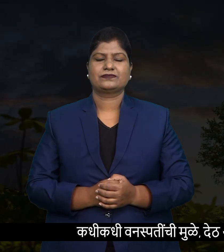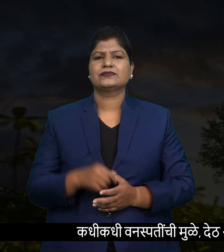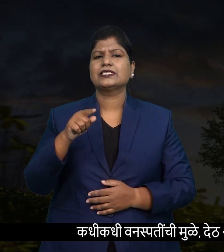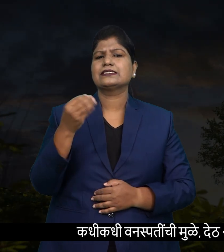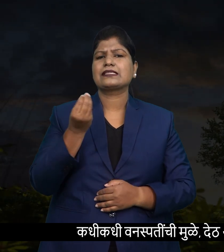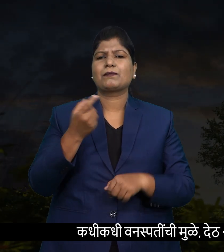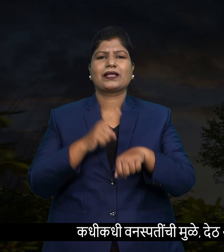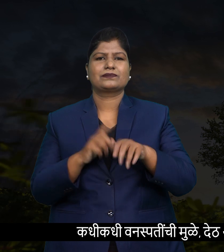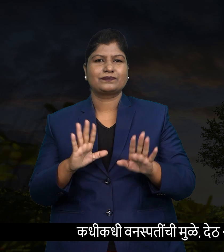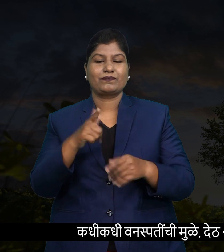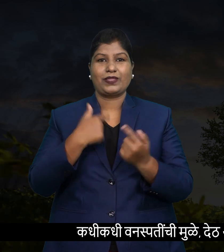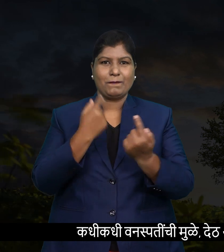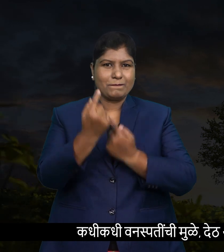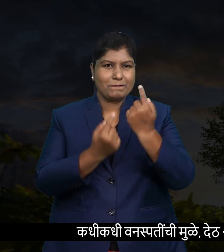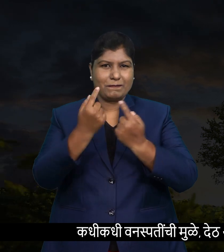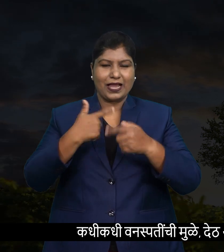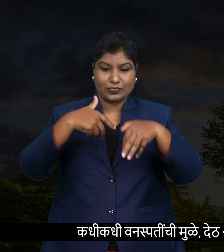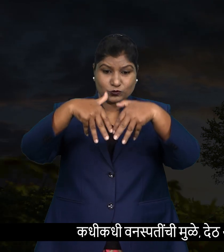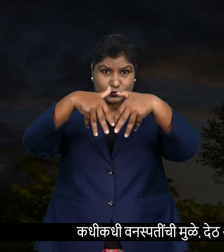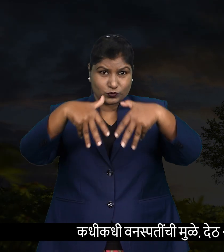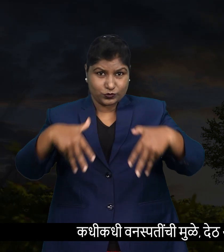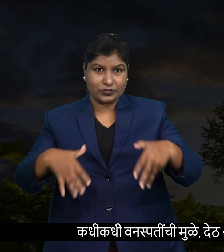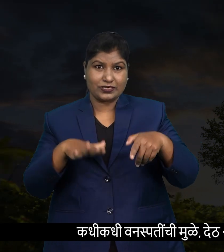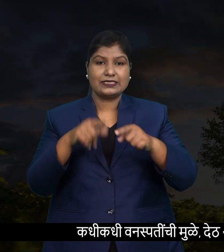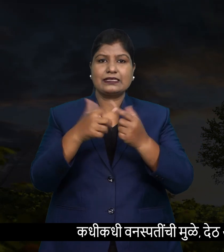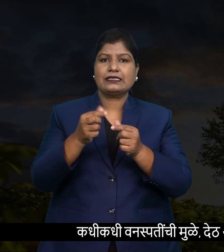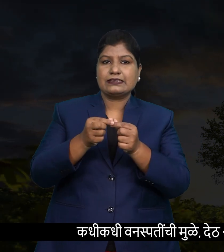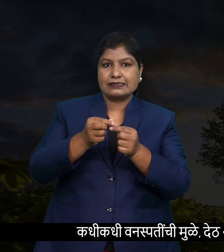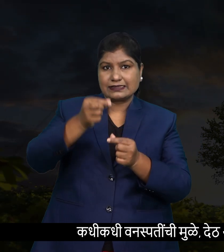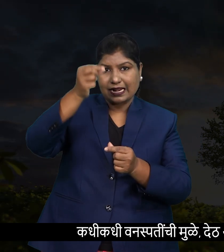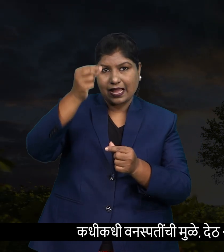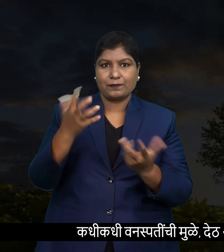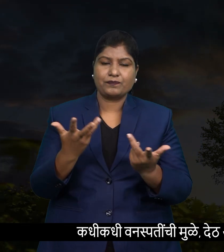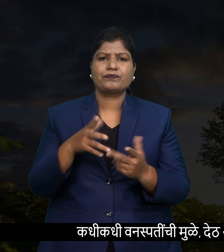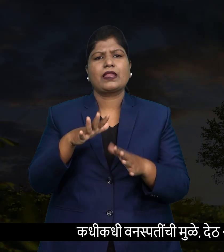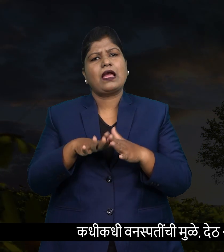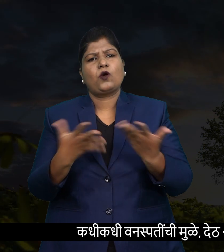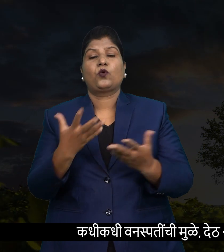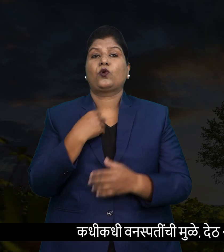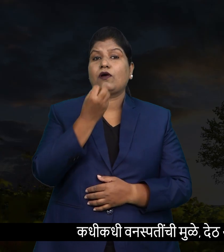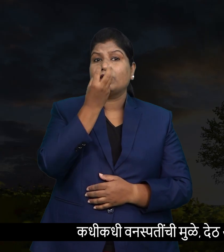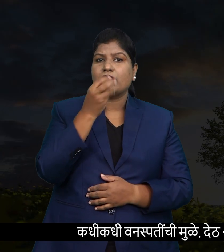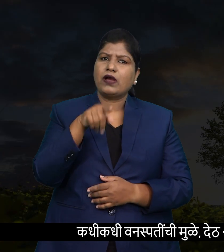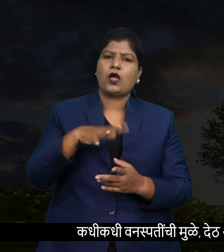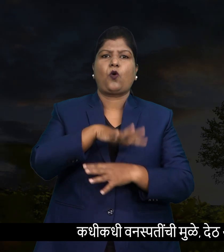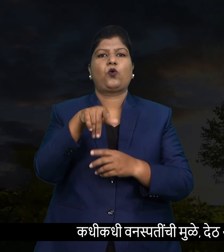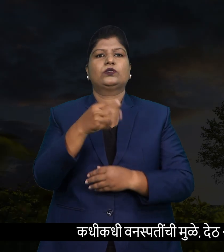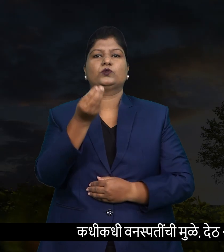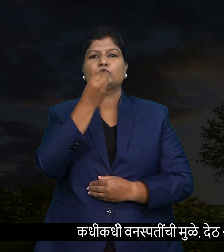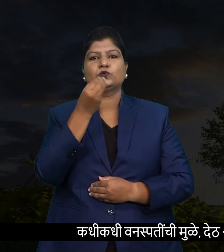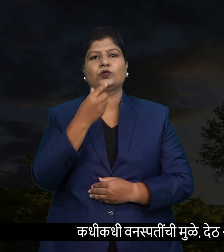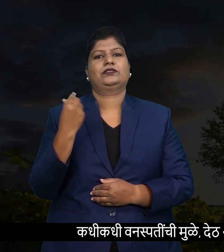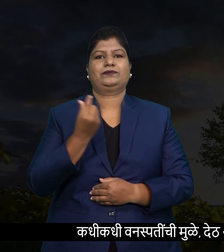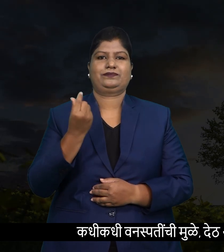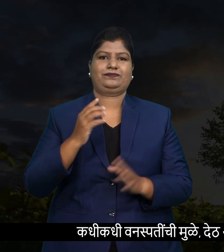कधी कधी वनस्पतींची मुळे, देठ आणि फुले देखील अन्न म्हणून वापरली जातात.